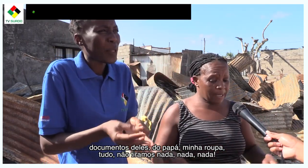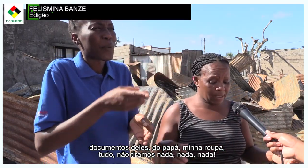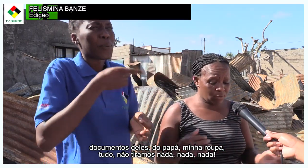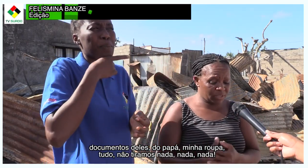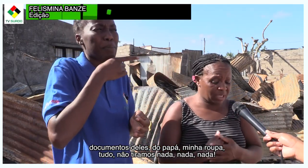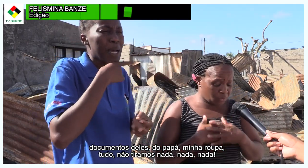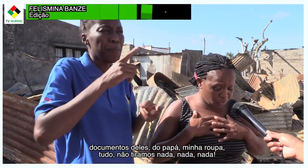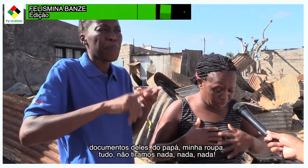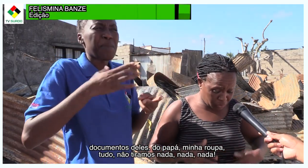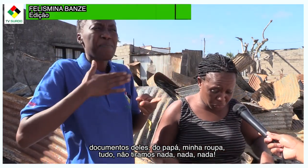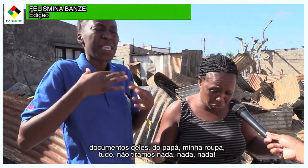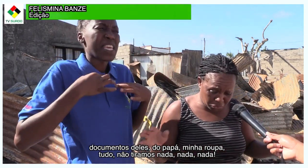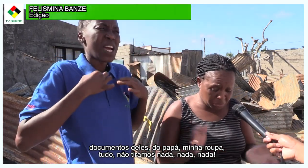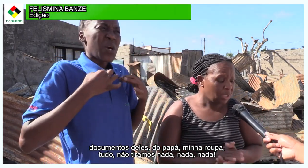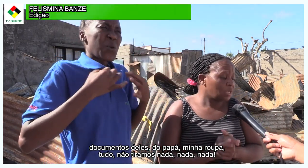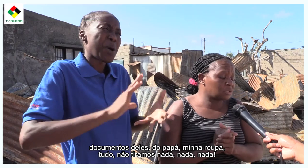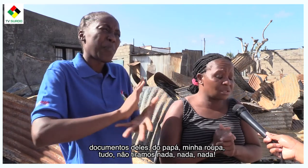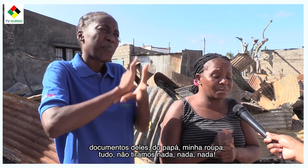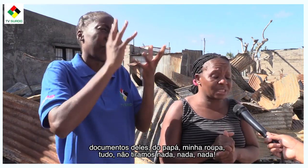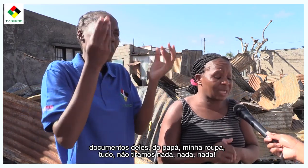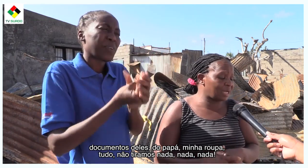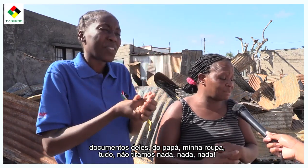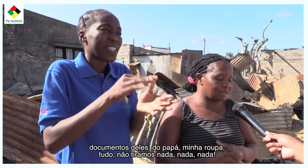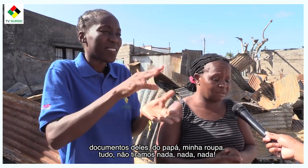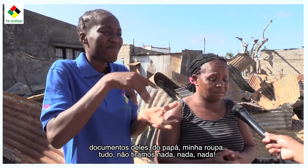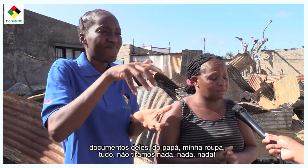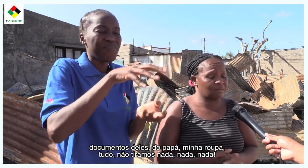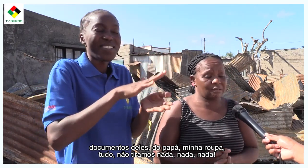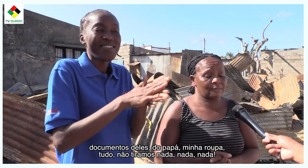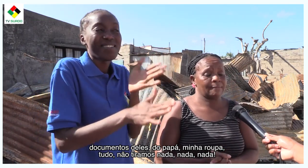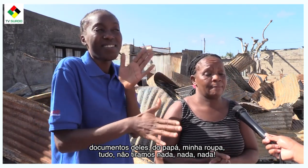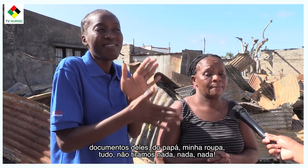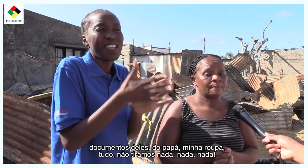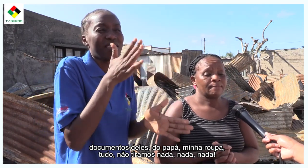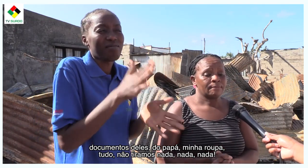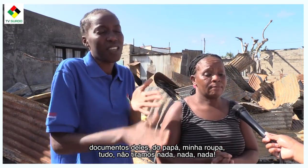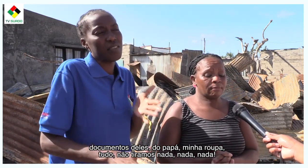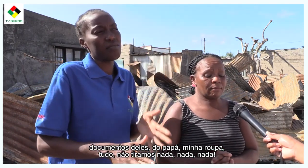papai, minha roupa, tudo, não tiramos nada, nada, nada.